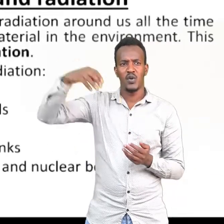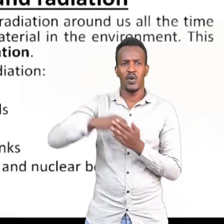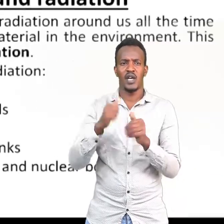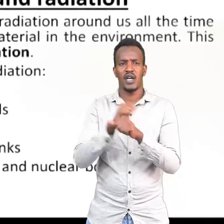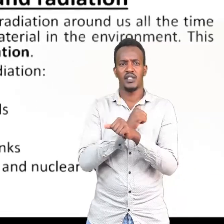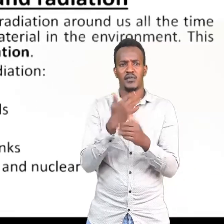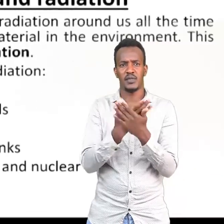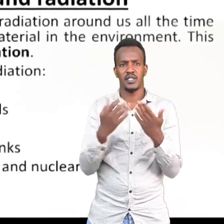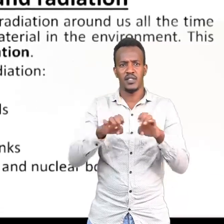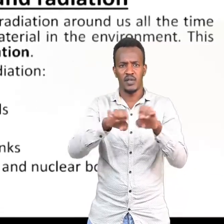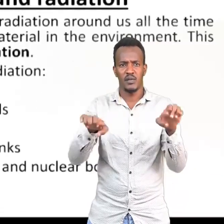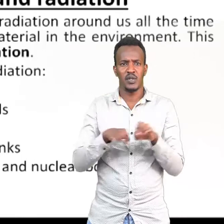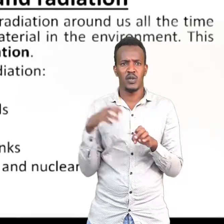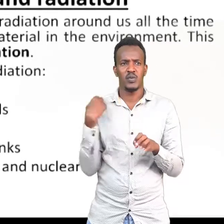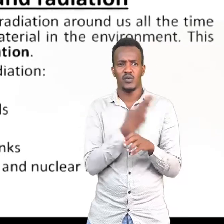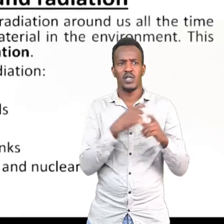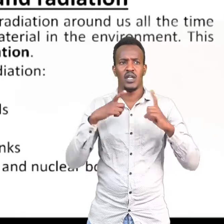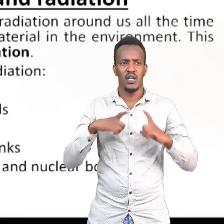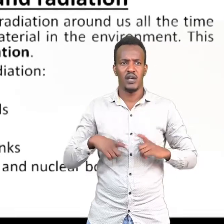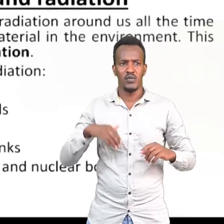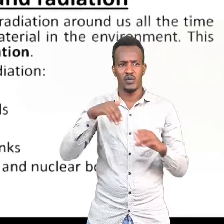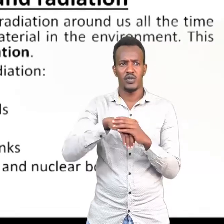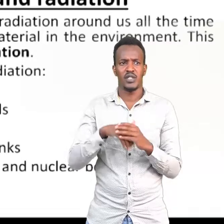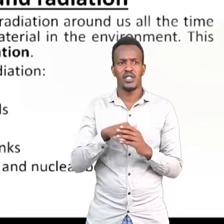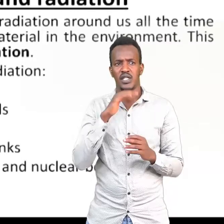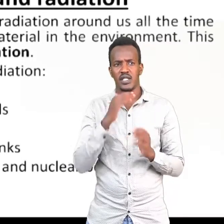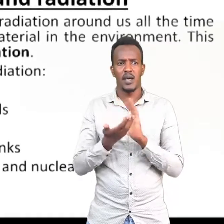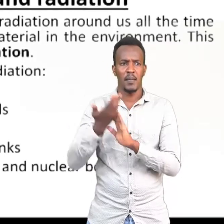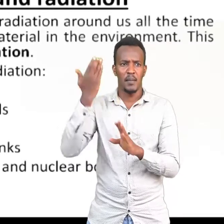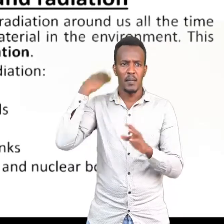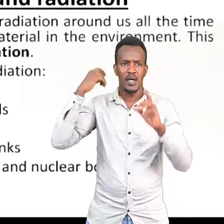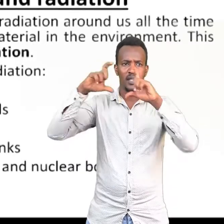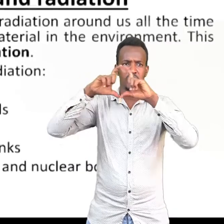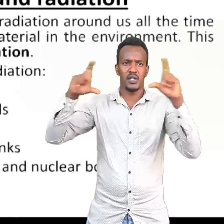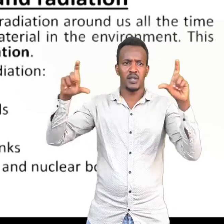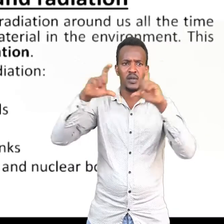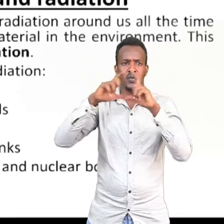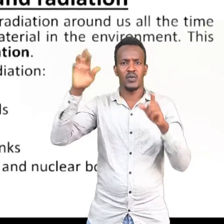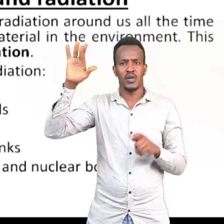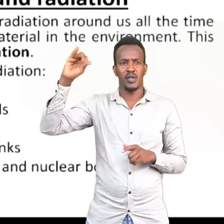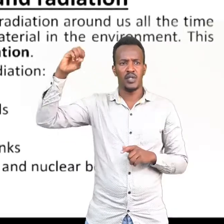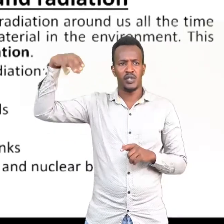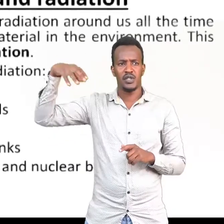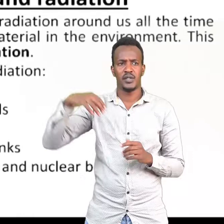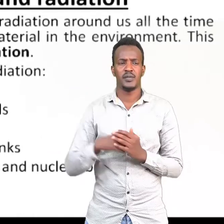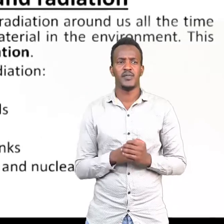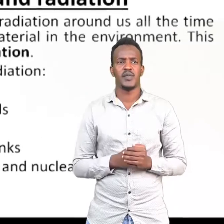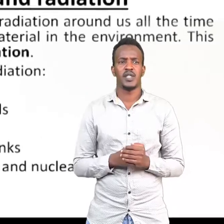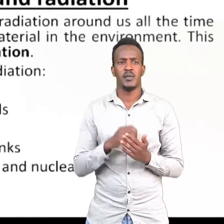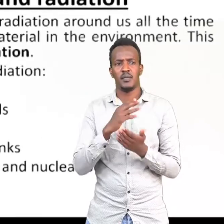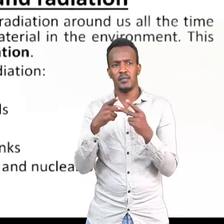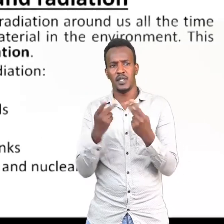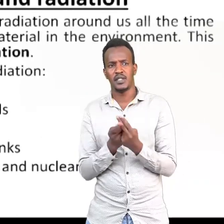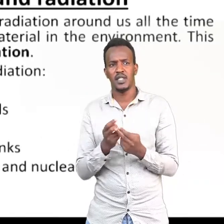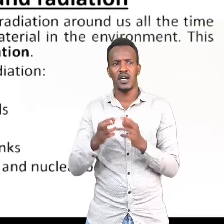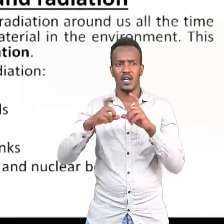materialska environmentkan aynu ku noolnahay ka jira radiationka ay soo daynayaan dartii ayaa markaasaba radiationka aynu u dareemanaa meelaha